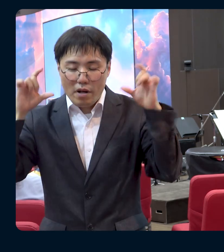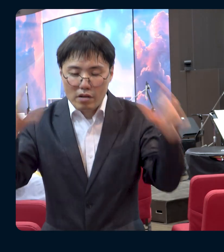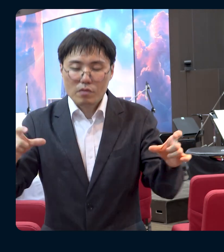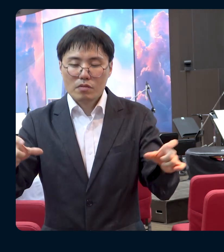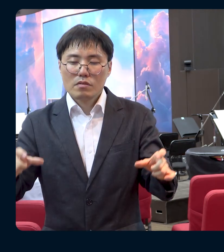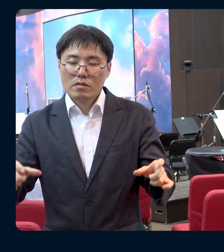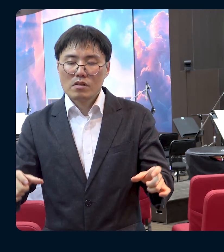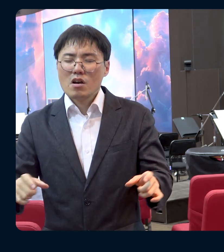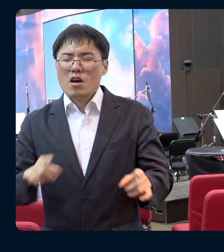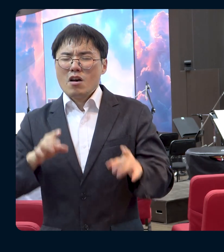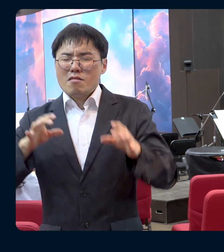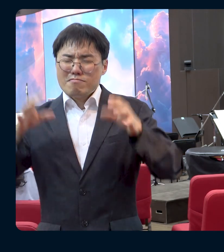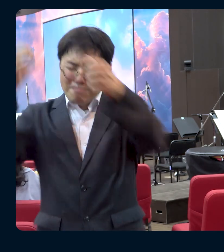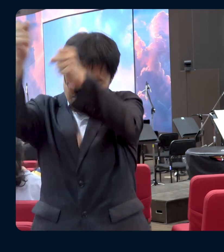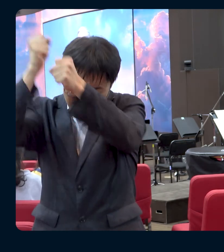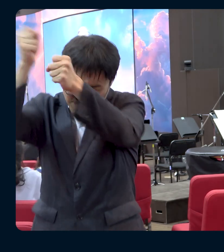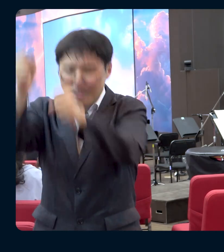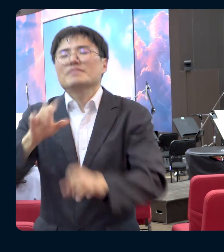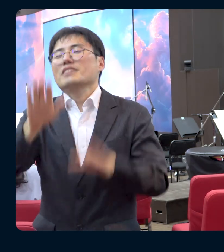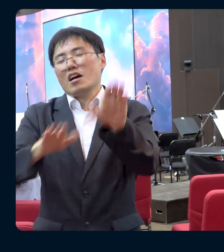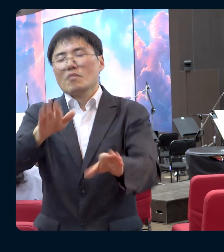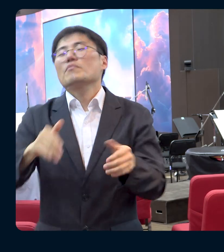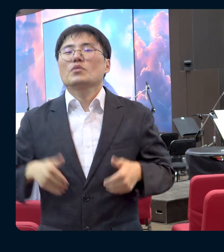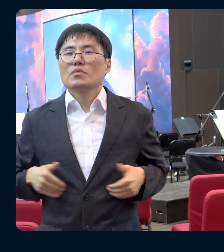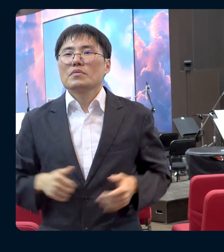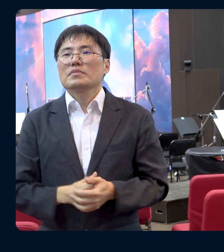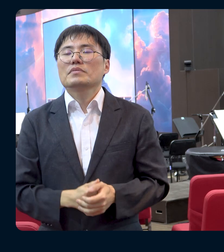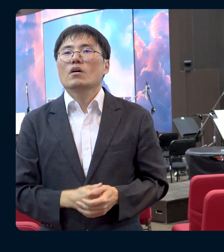이야기하고 고백하고 선포하고 붙들고 나가셔야 합니다.